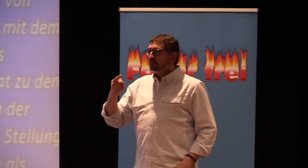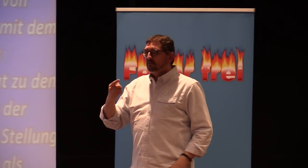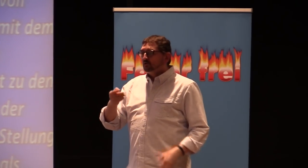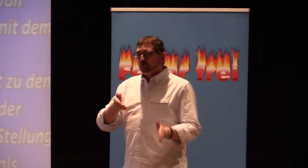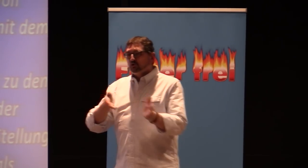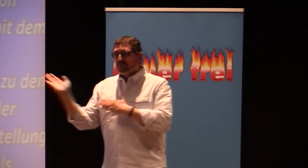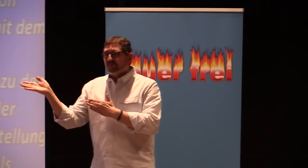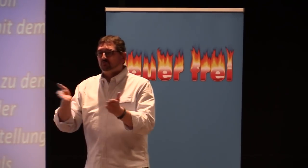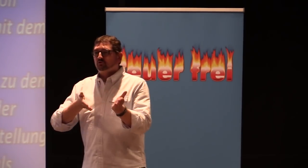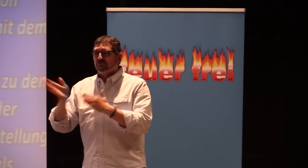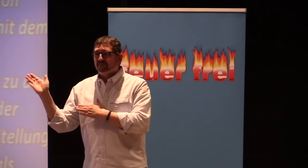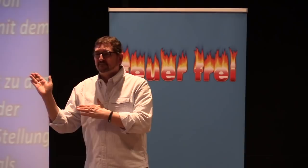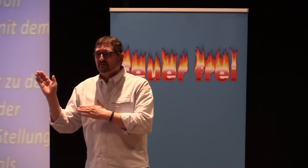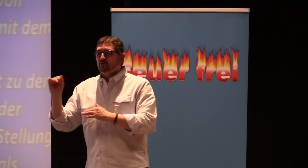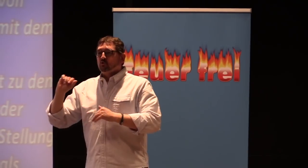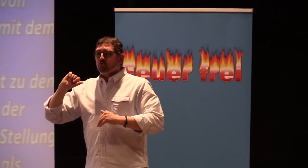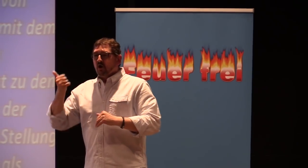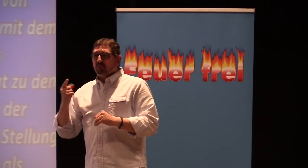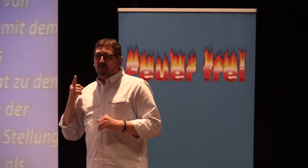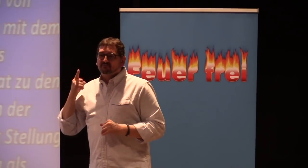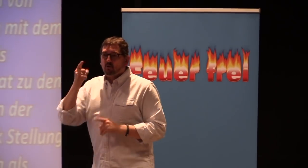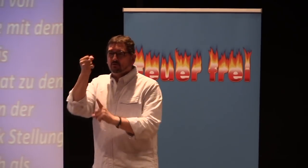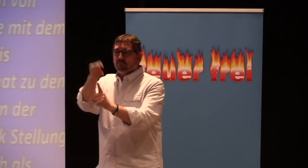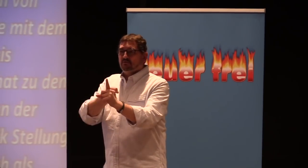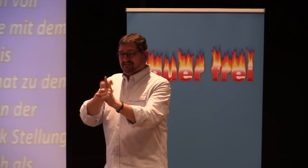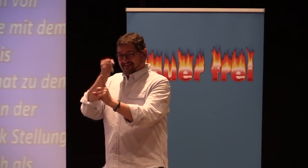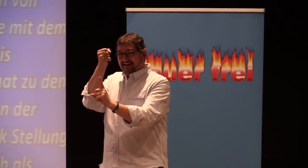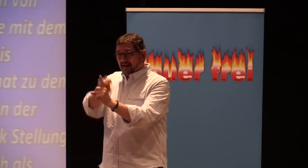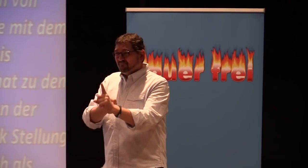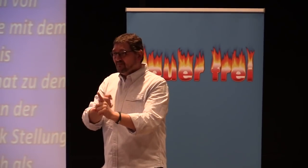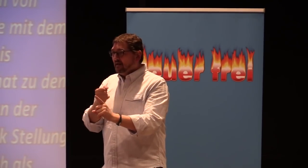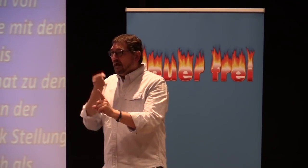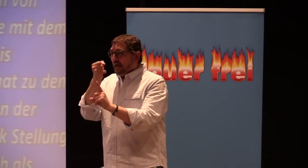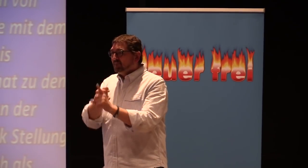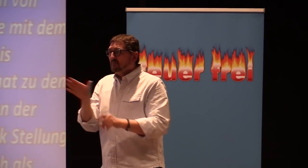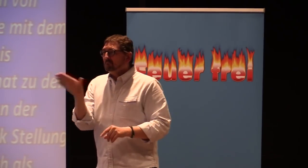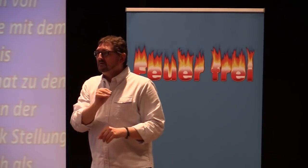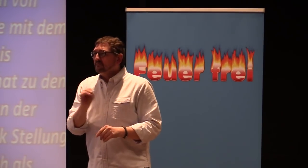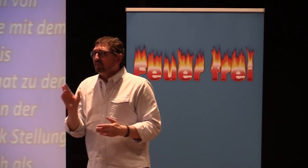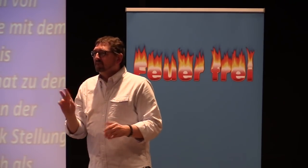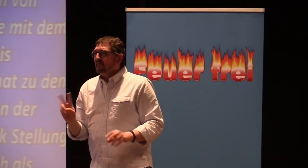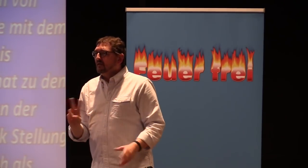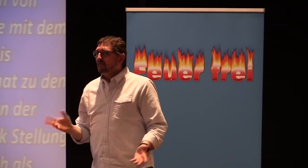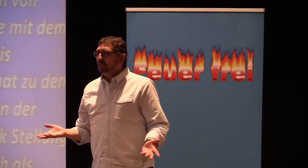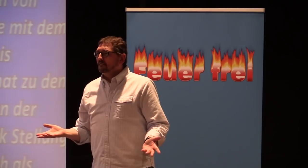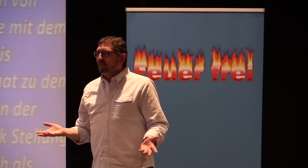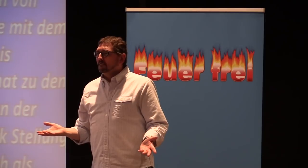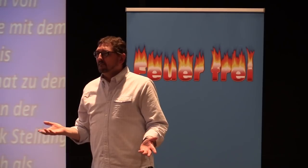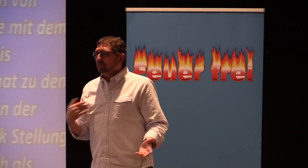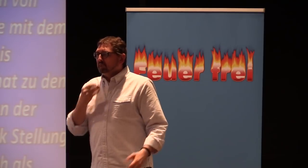uns ist das egal, was da passiert, uns geht's gut. Und wenn das alles schief läuft, dann müssen wir halt wieder ganz von vorne anfangen. Aber die